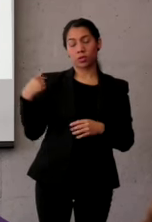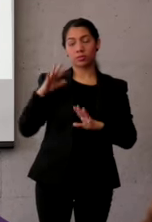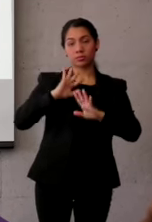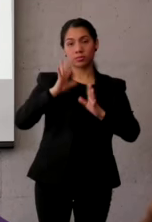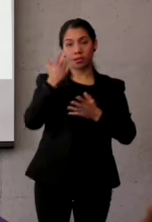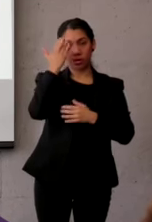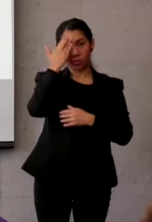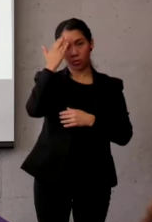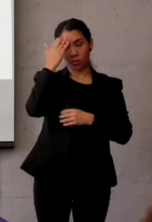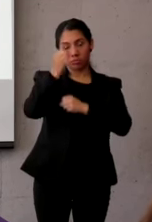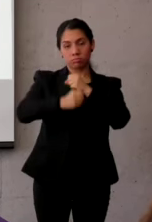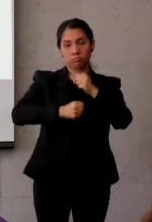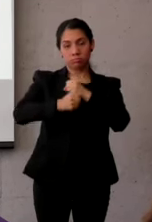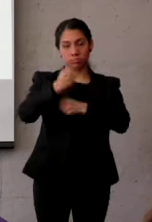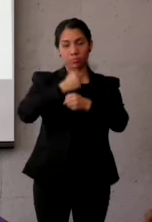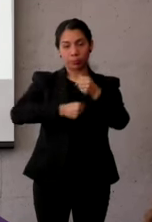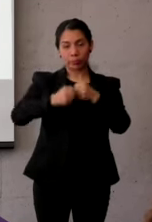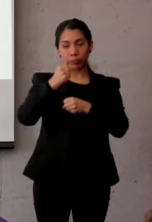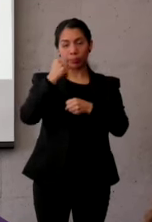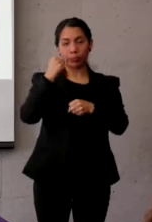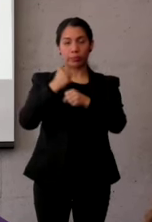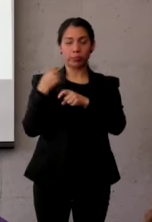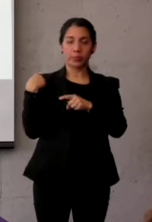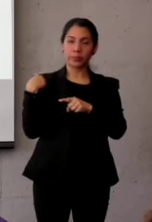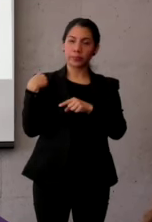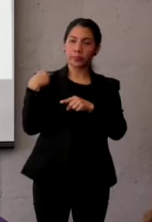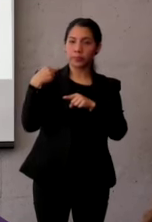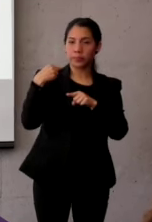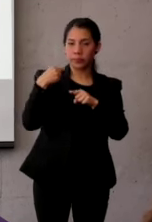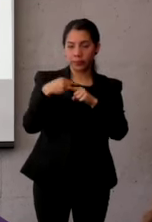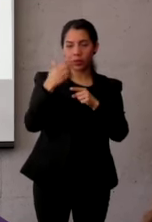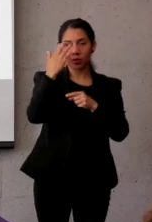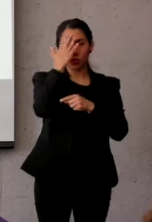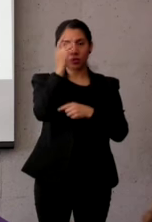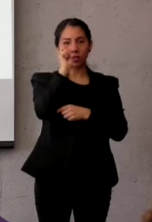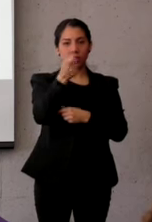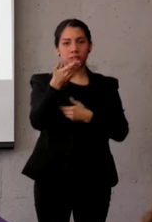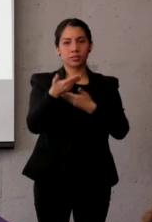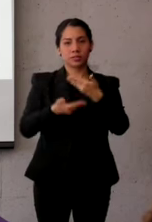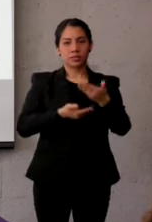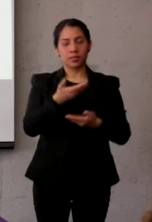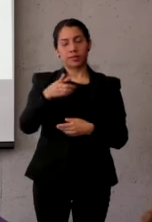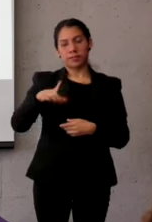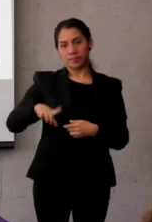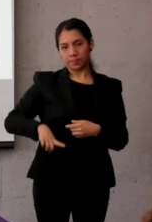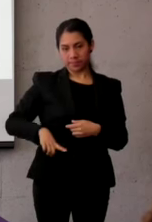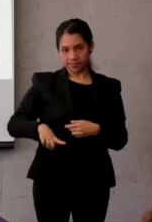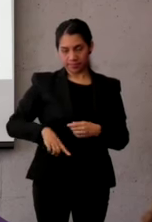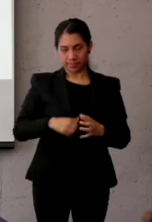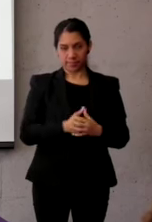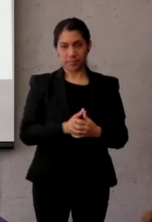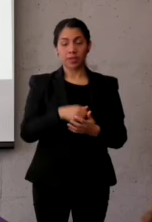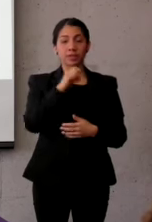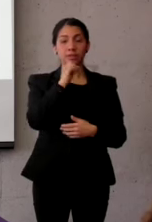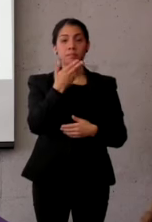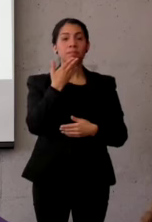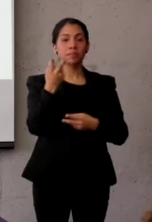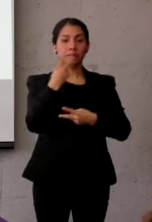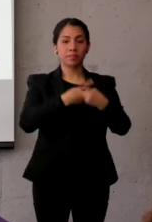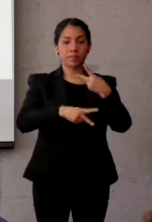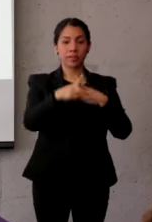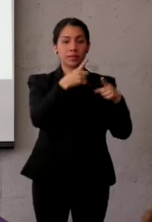muchísimo gusto que estés aquí, Estela. Gracias. Le doy también la más cordial bienvenida a la magistrada y a